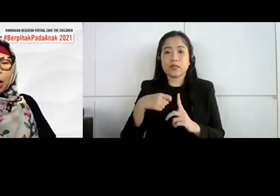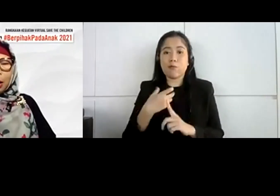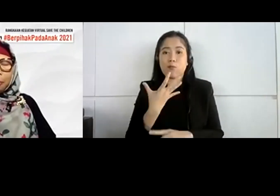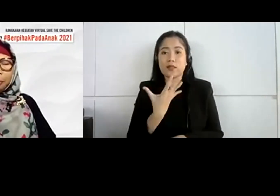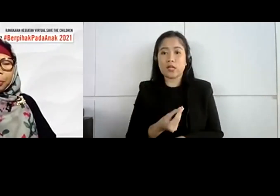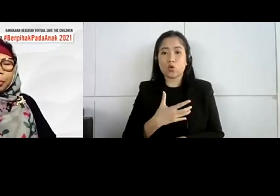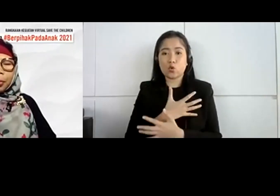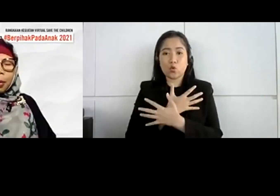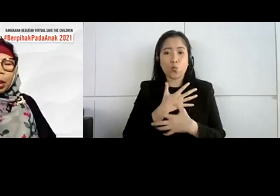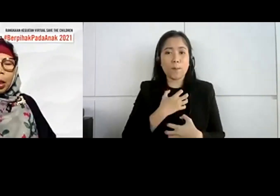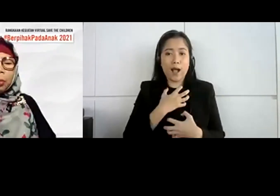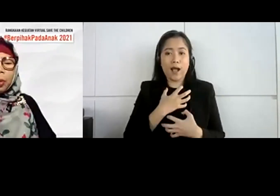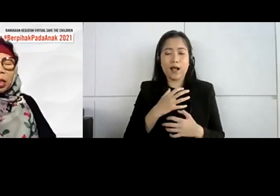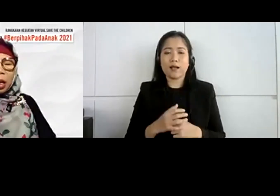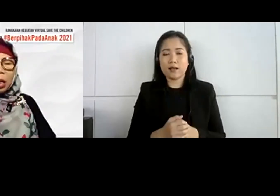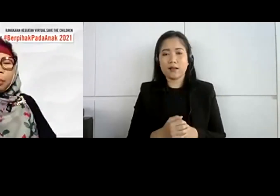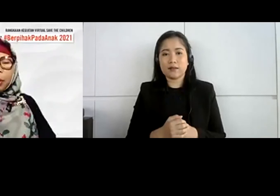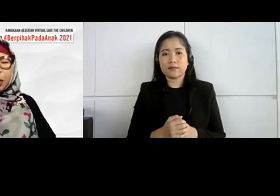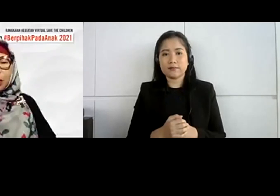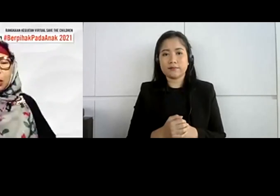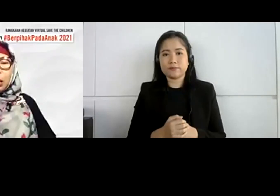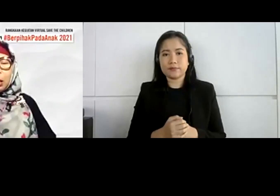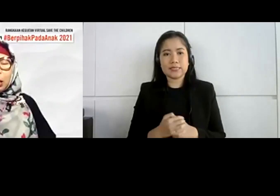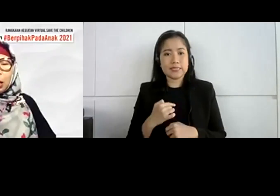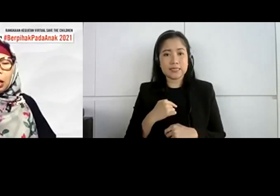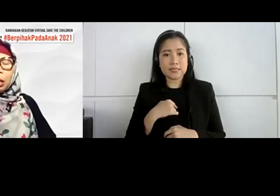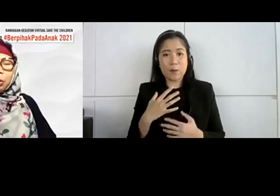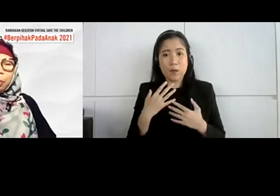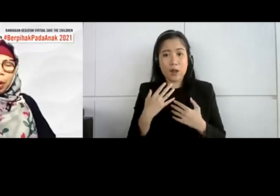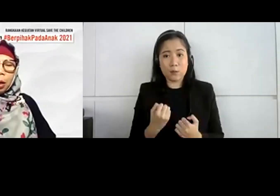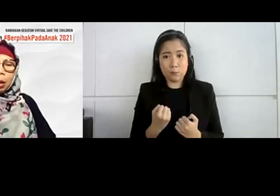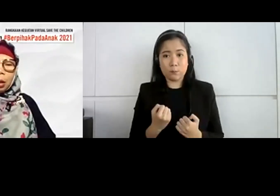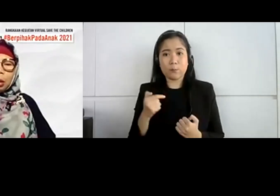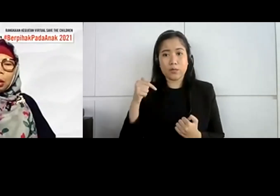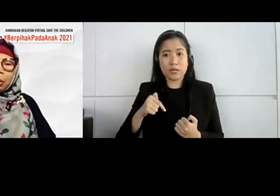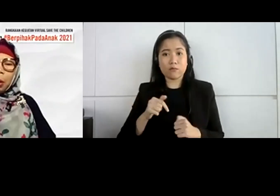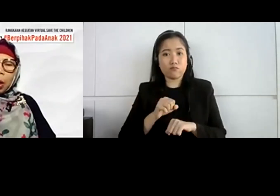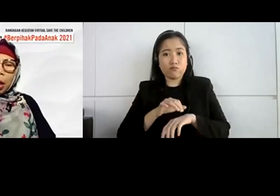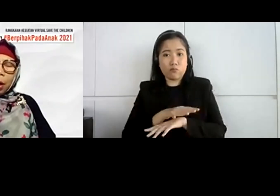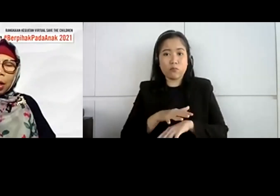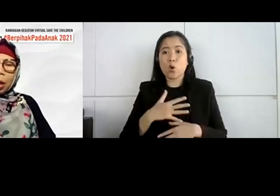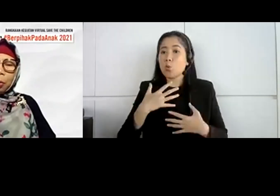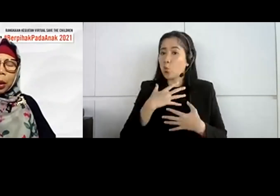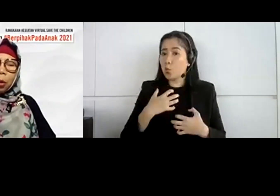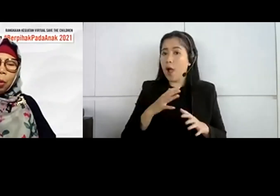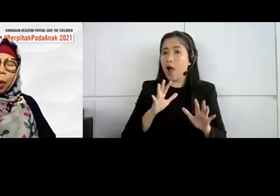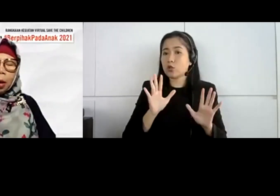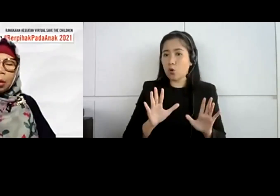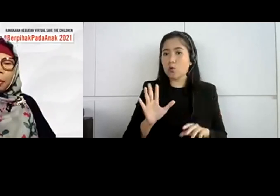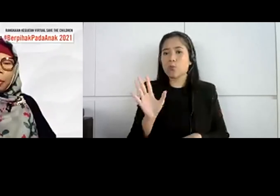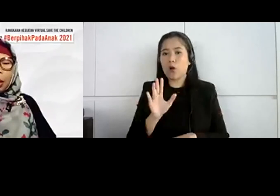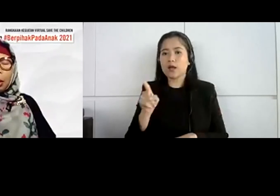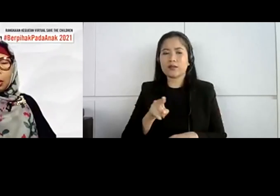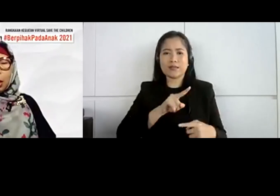Saya berharap ini bisa diimplementasikan tidak hanya di Kupang. Kawan-kawan di Kabupaten